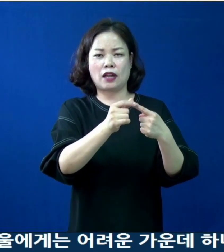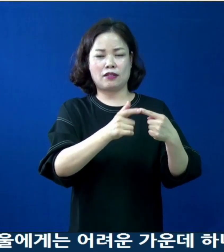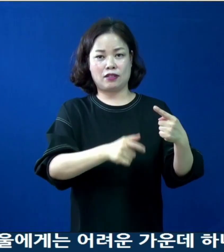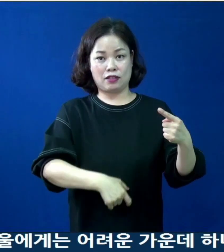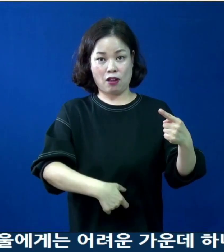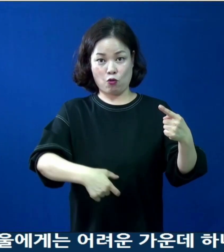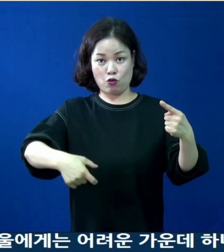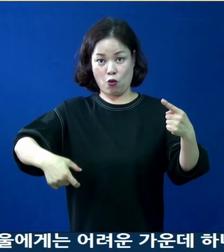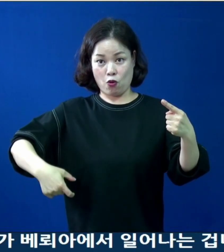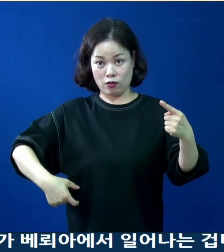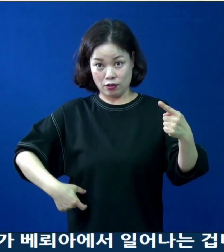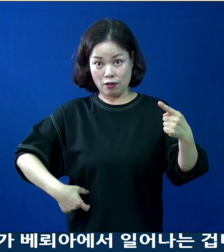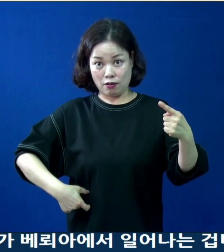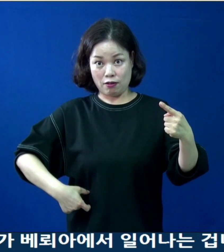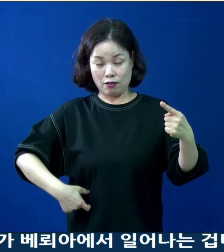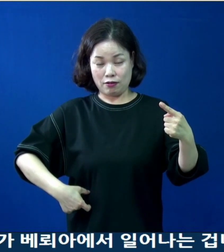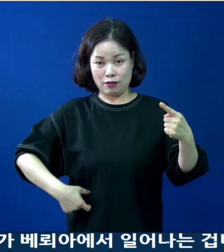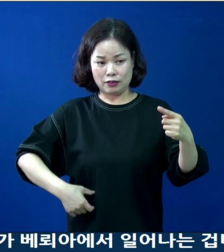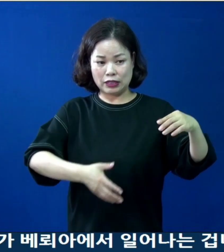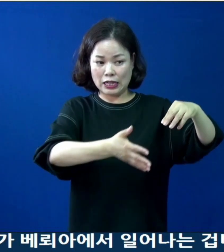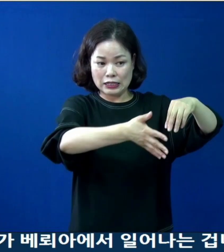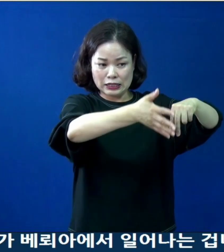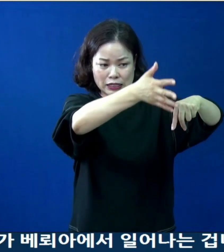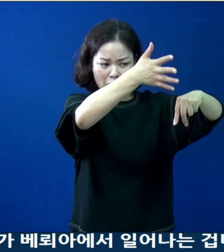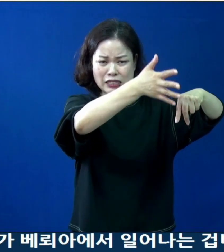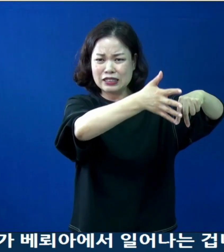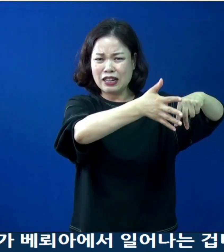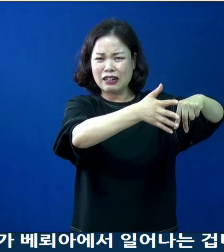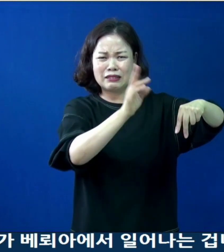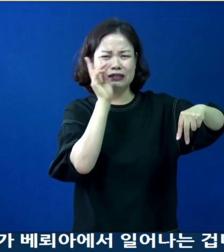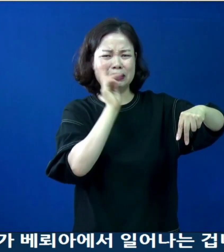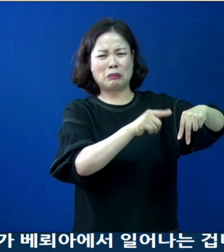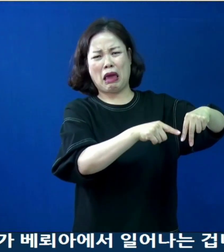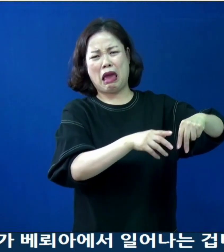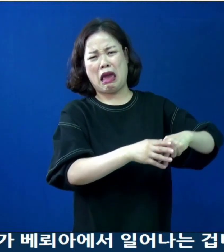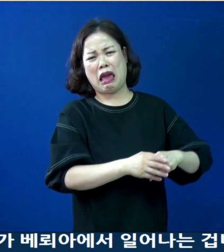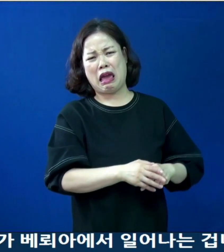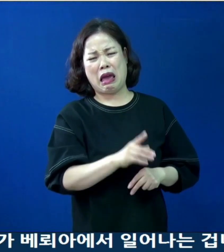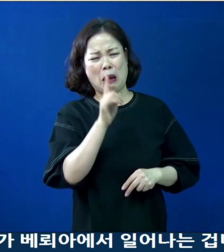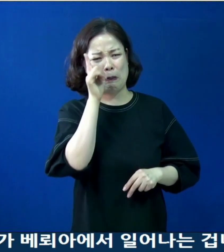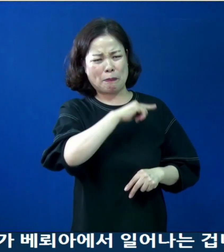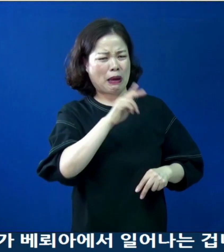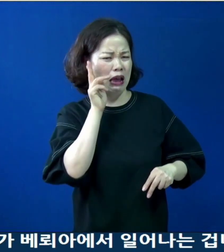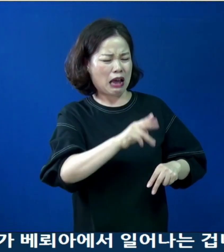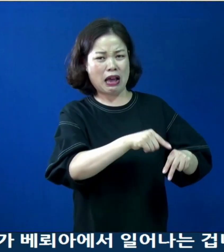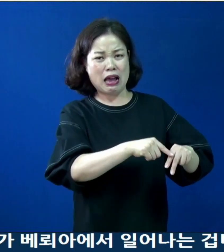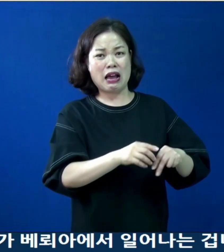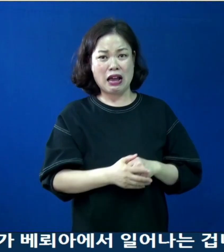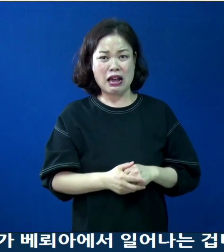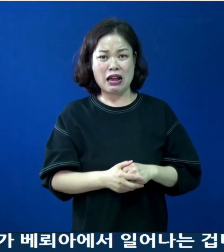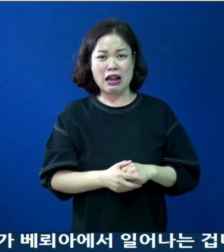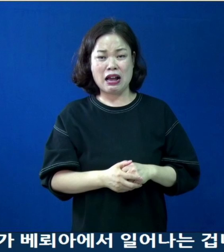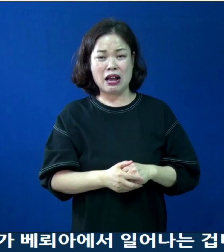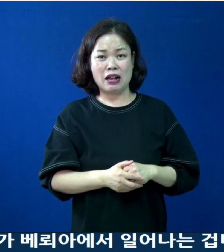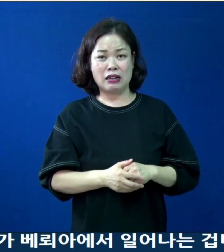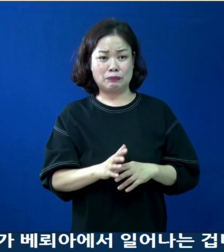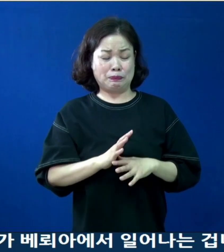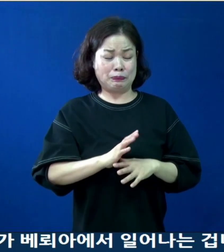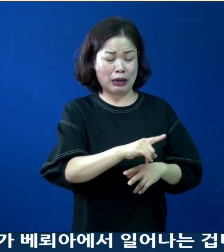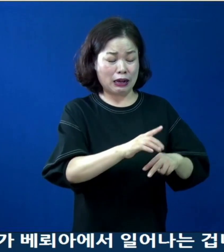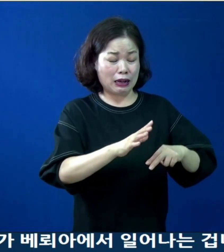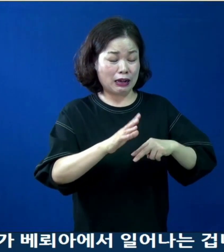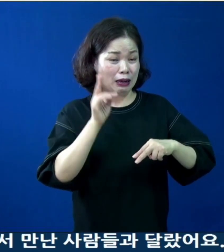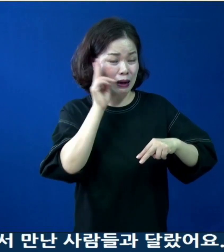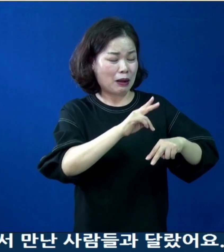얘기합니다. 이제 바꿔 얘기하면 데살로니가 사람들은 싸나웠다 뭐 이렇게 볼 수 있겠습니다. 이 말씀을 전하다 보면